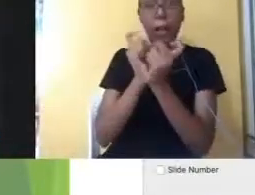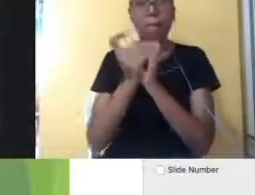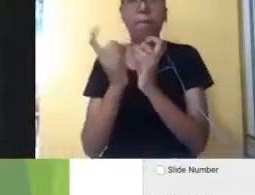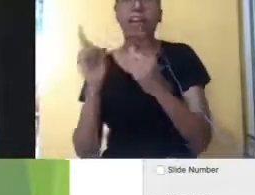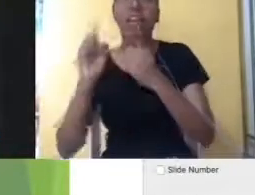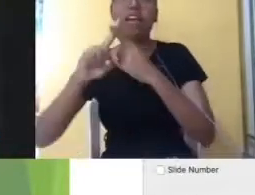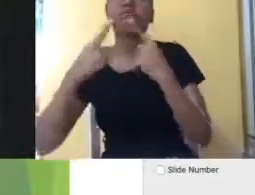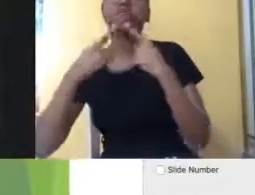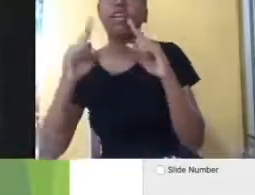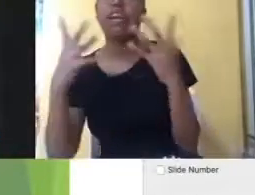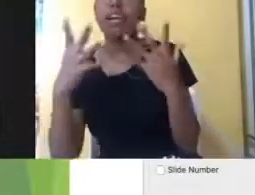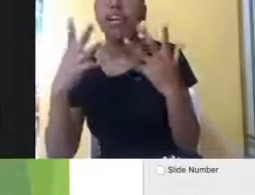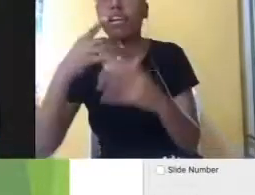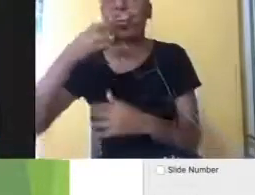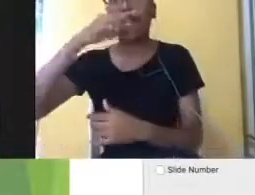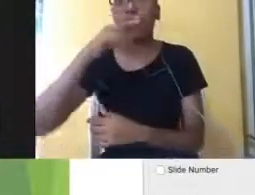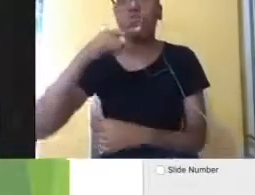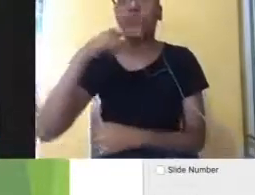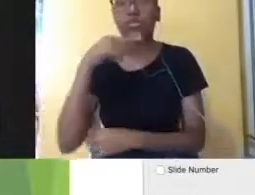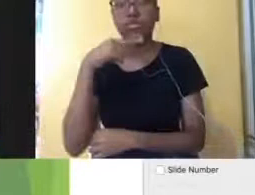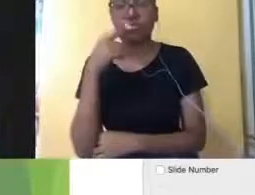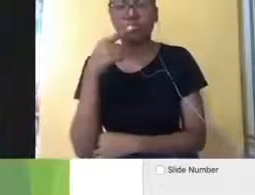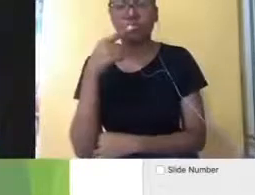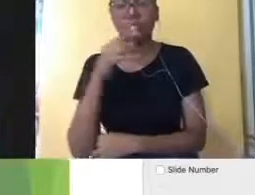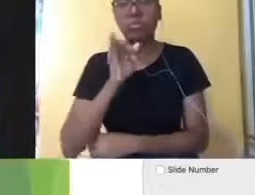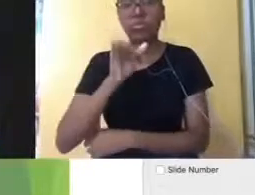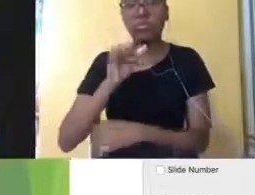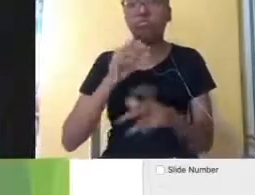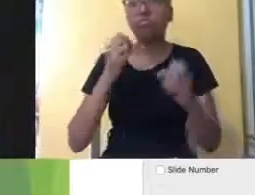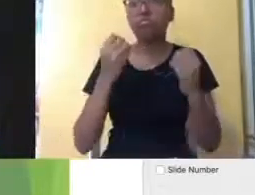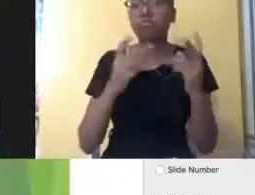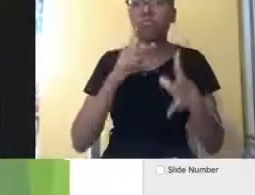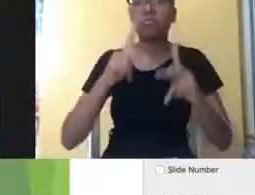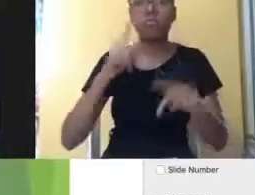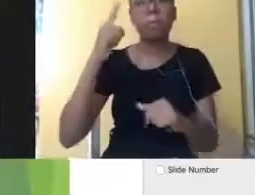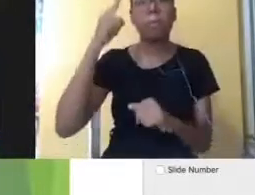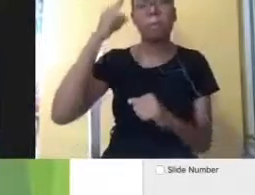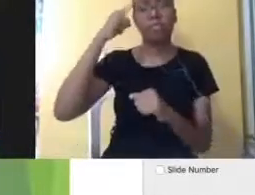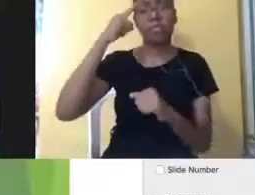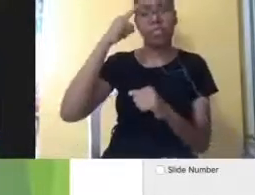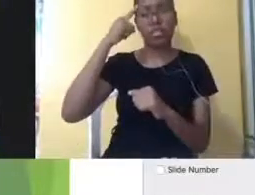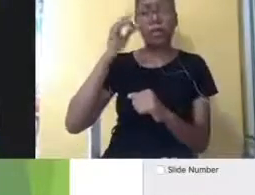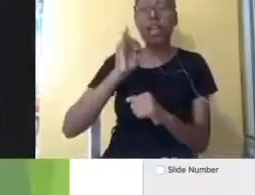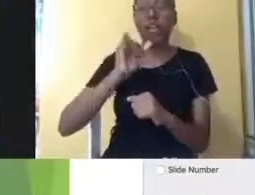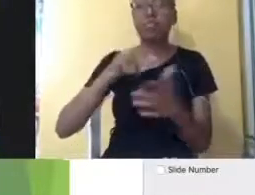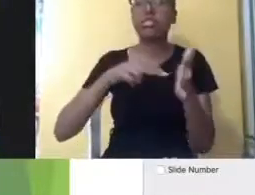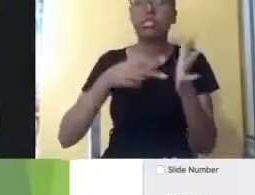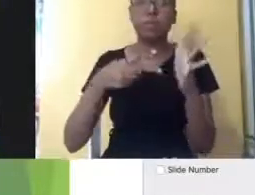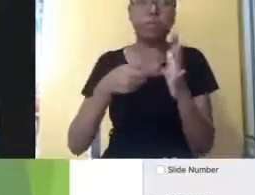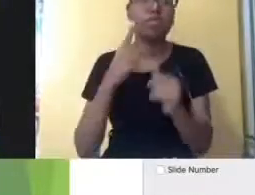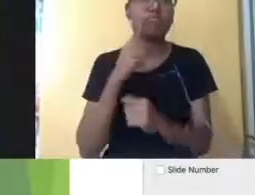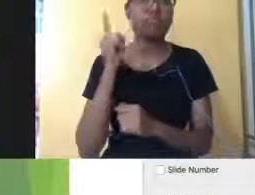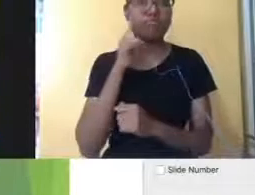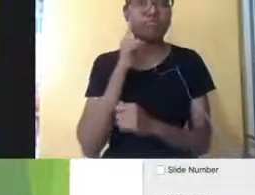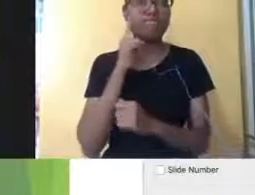se consideraba el tema y se veía y se entendía el tema de la sordera. El enfoque cultural